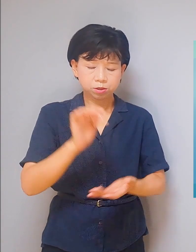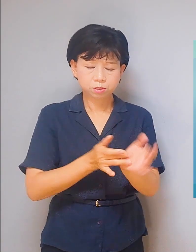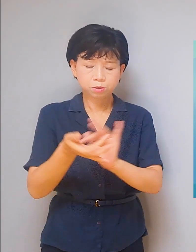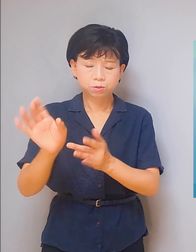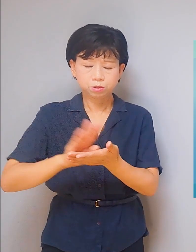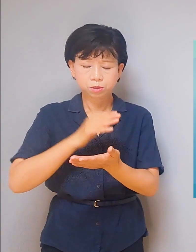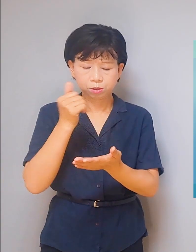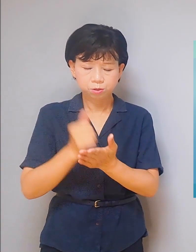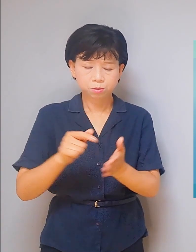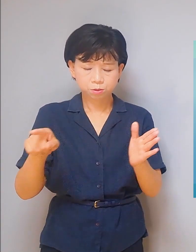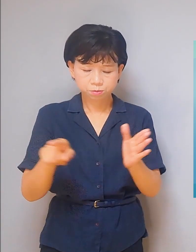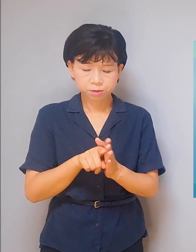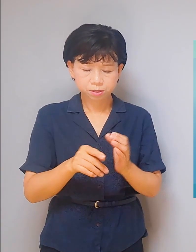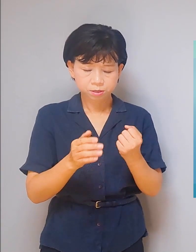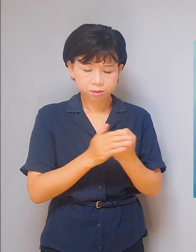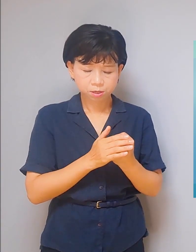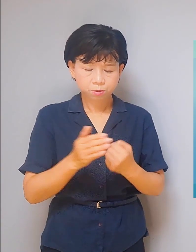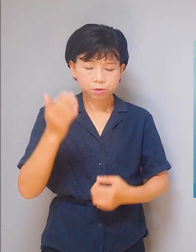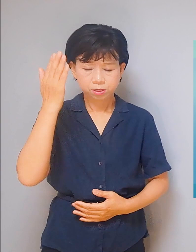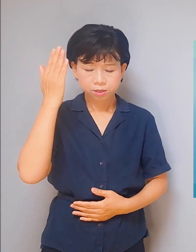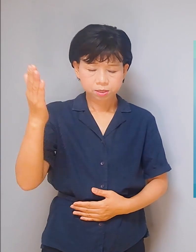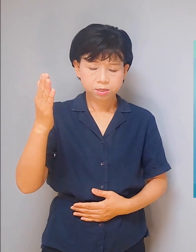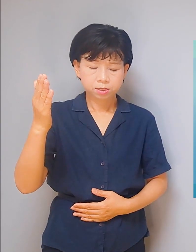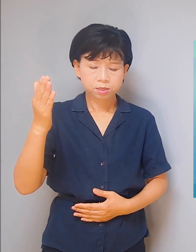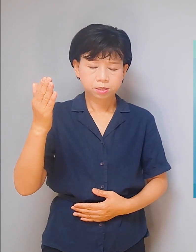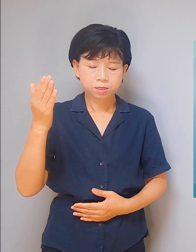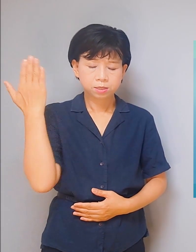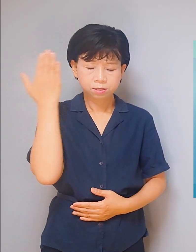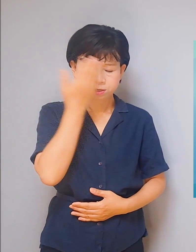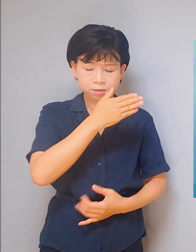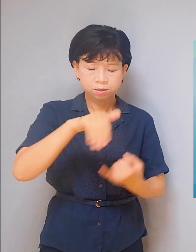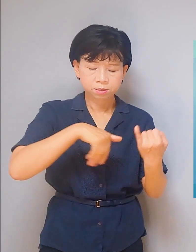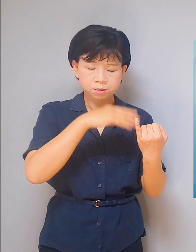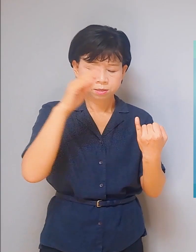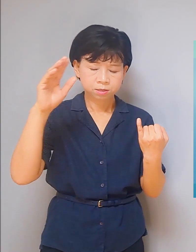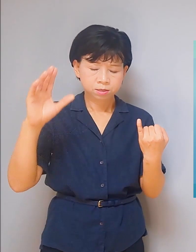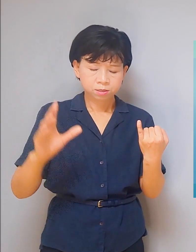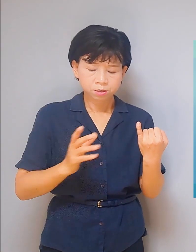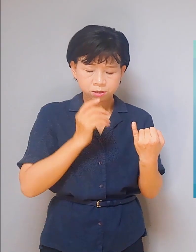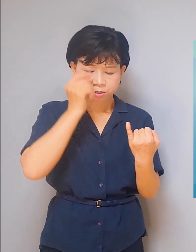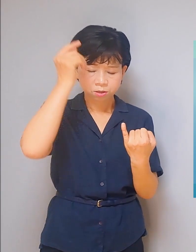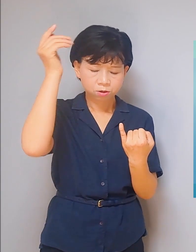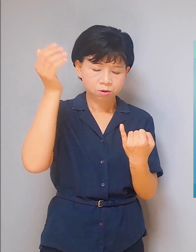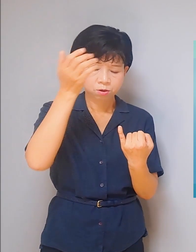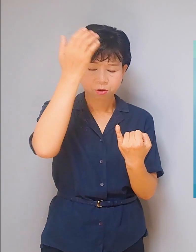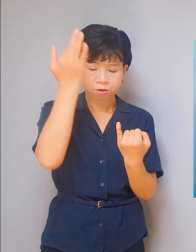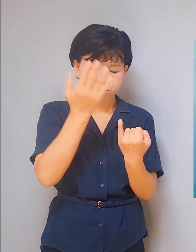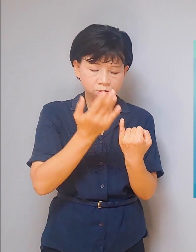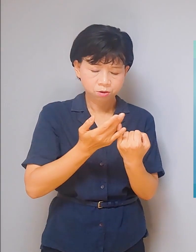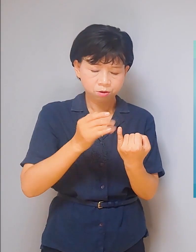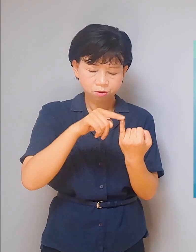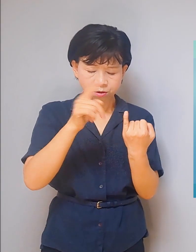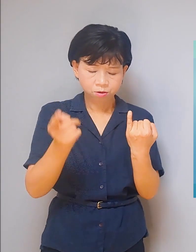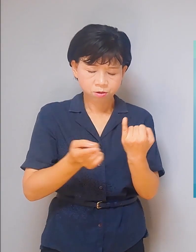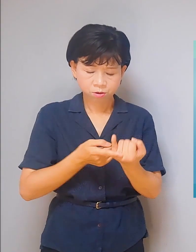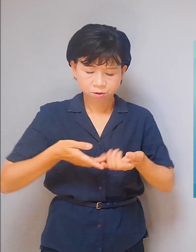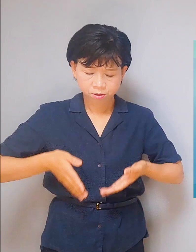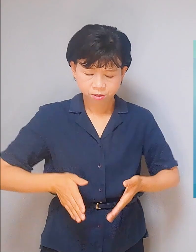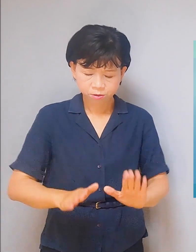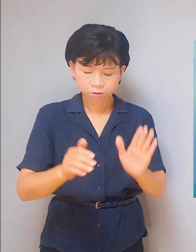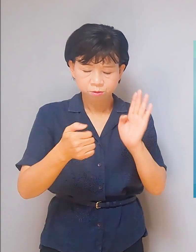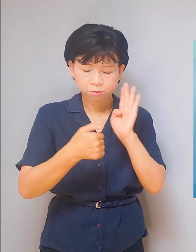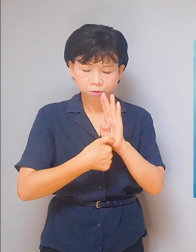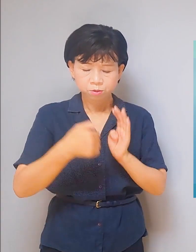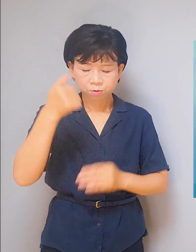예수 그리스도를 믿사오니 이는 성령으로 잉태하사 동정녀 마리아에게 나시고 본디오